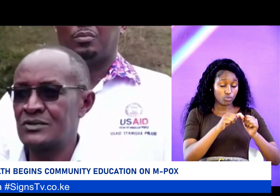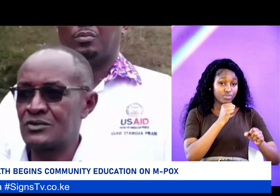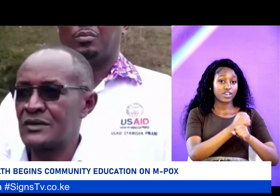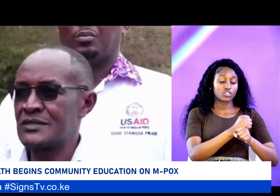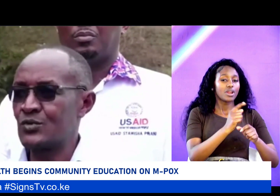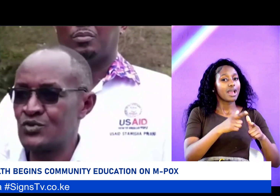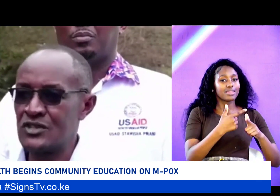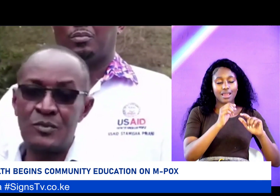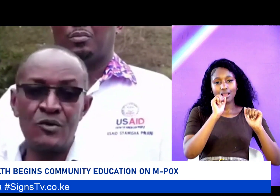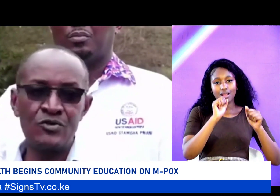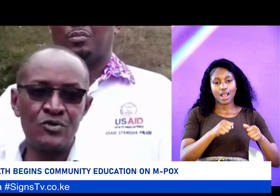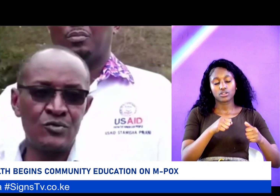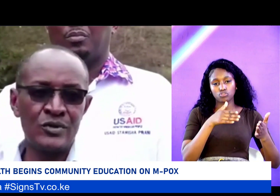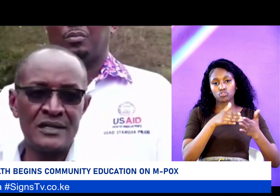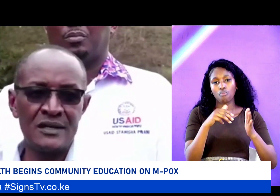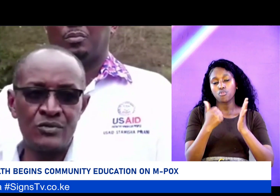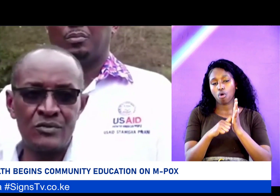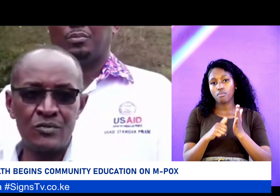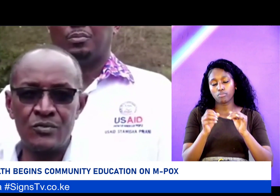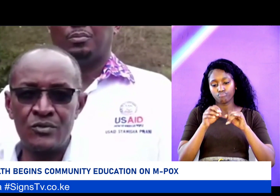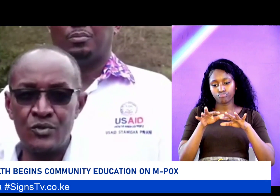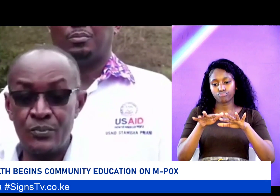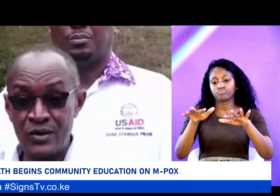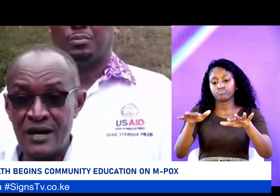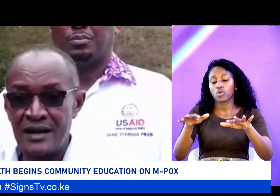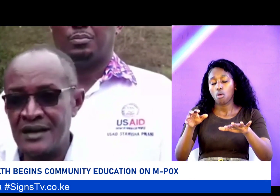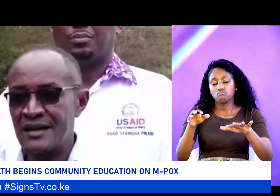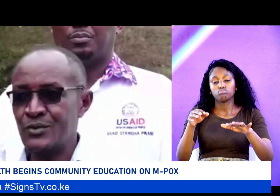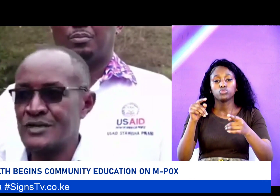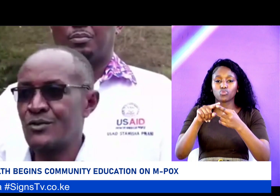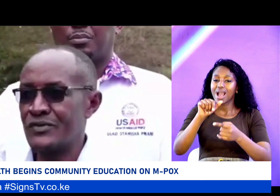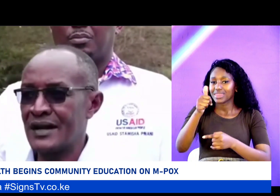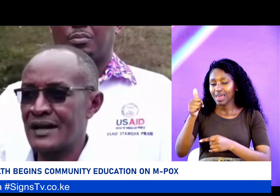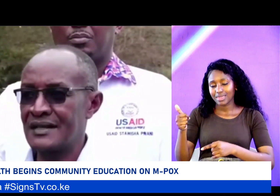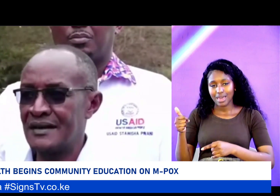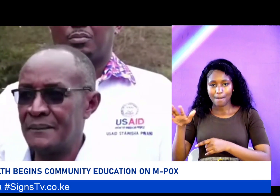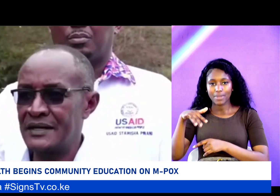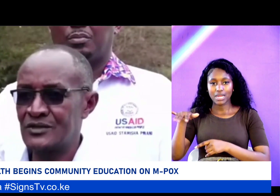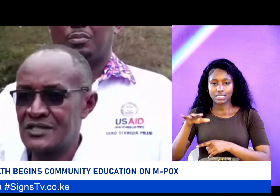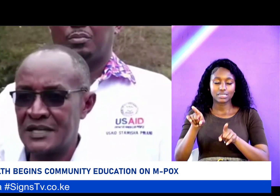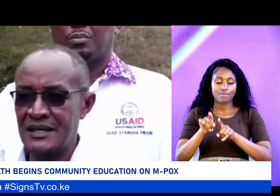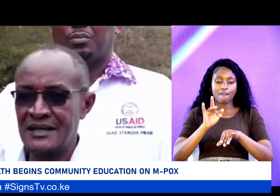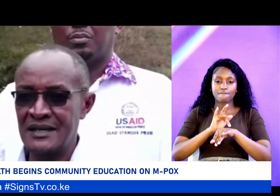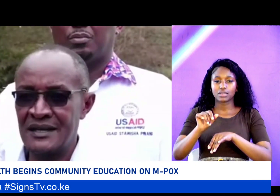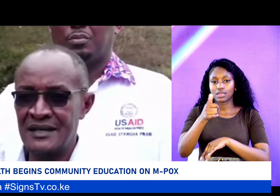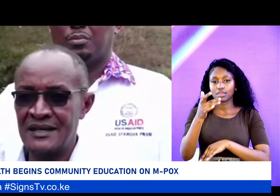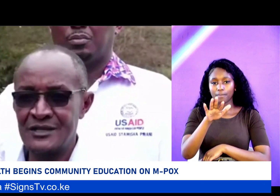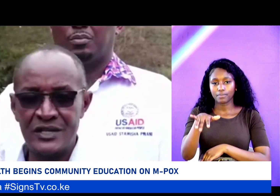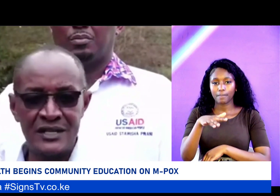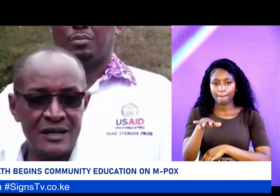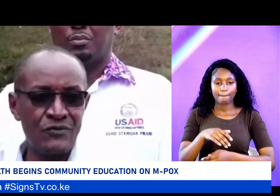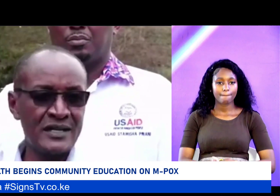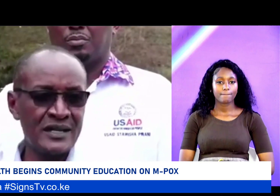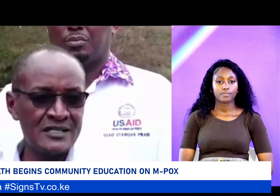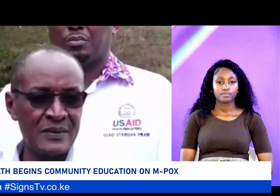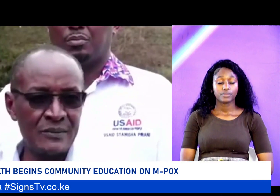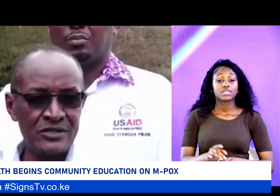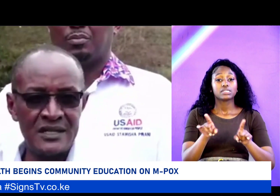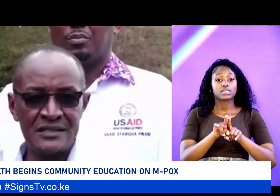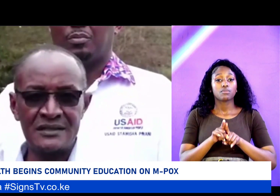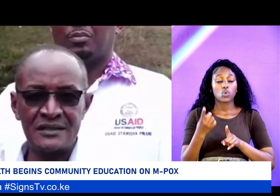level, basi tutaweza kuzuia hizo magonjwa kuendelea kurupuka na kuweza kufika katika pande hospitali.